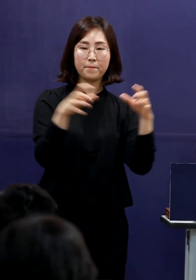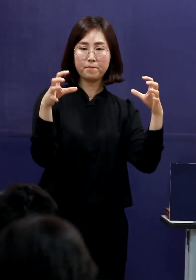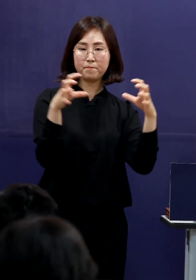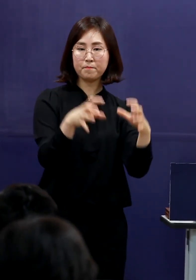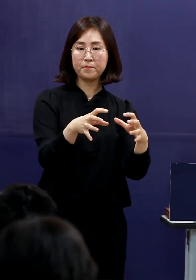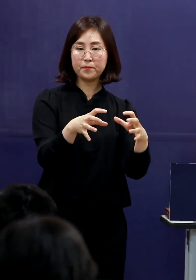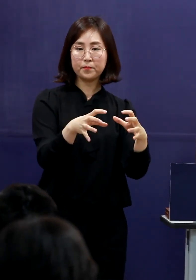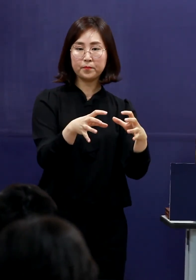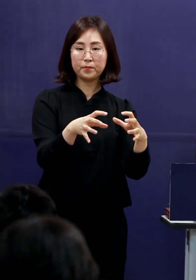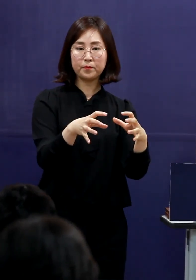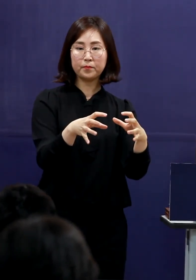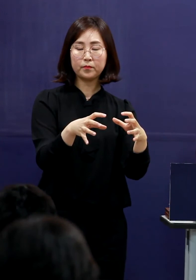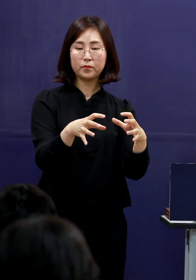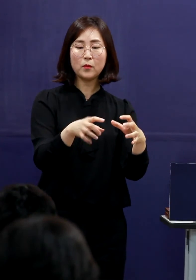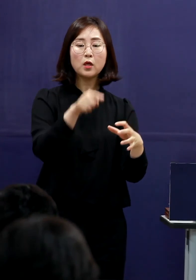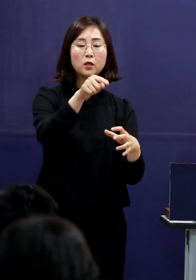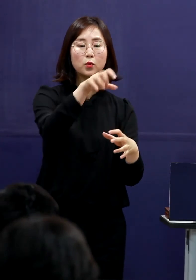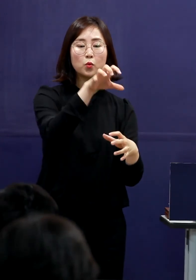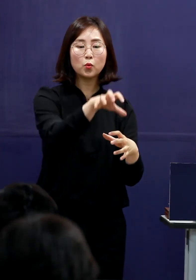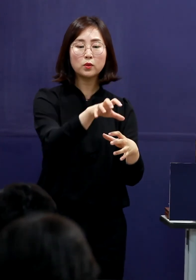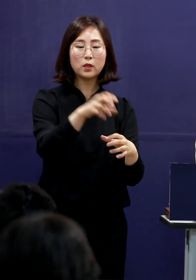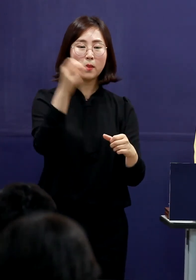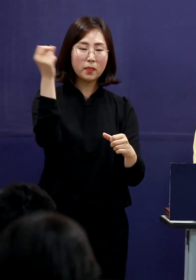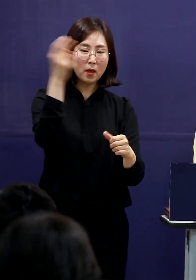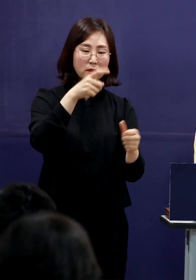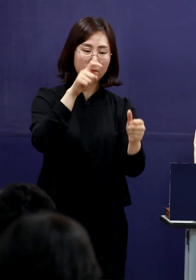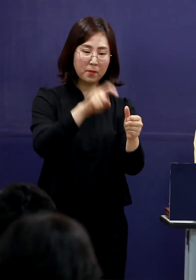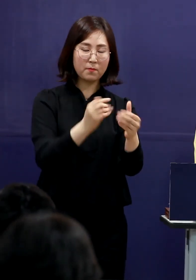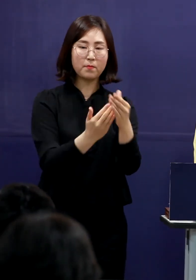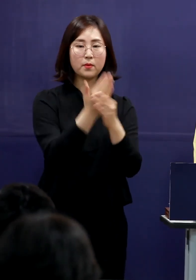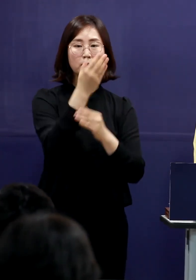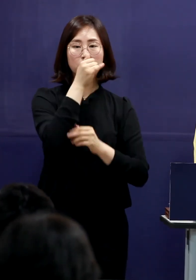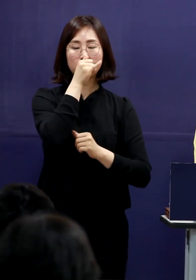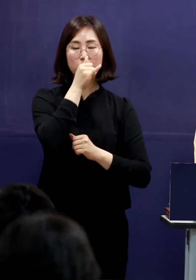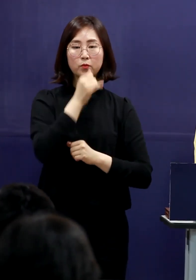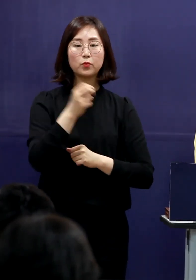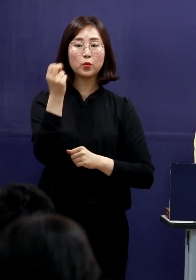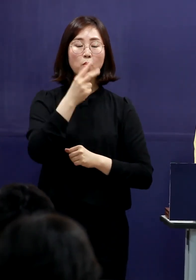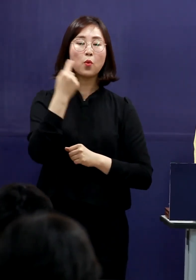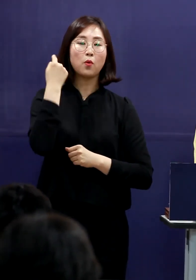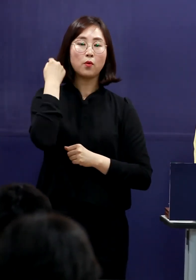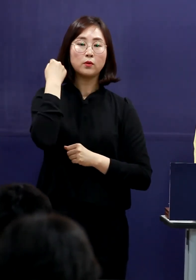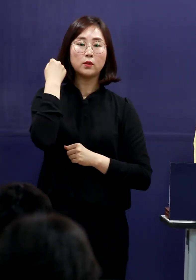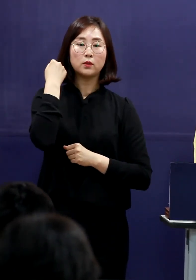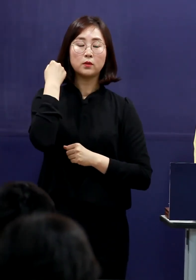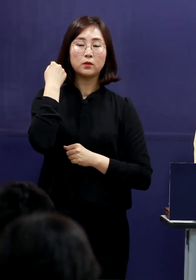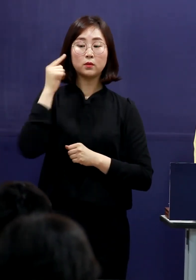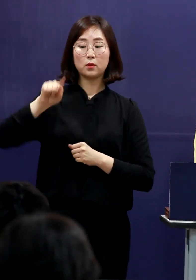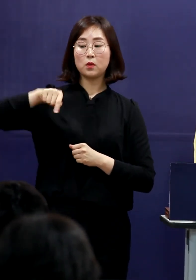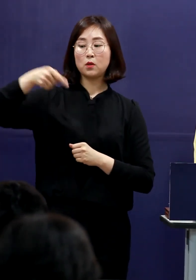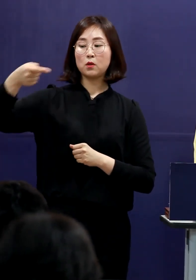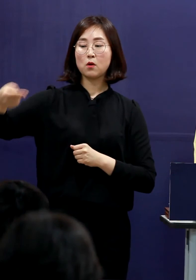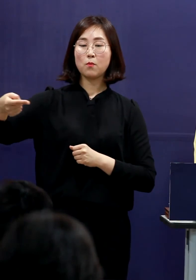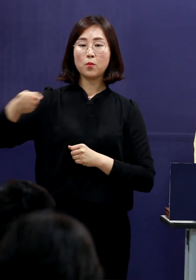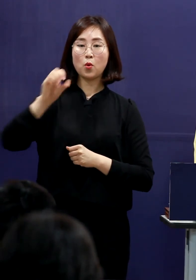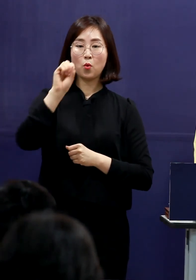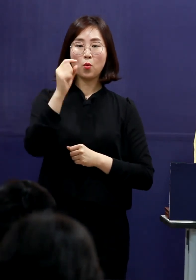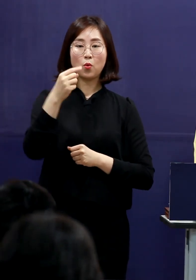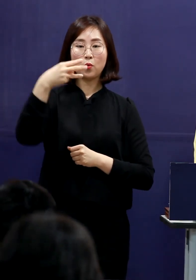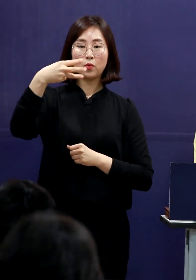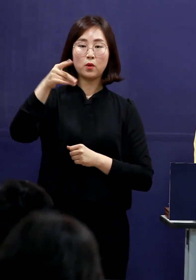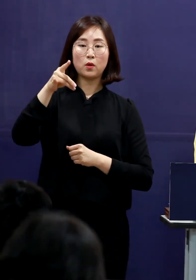거기서 학지자가 나왔다고 했거든요. 그리고 어제 같은 경우에는 또 그 옆에 오렌지